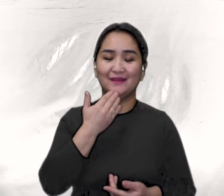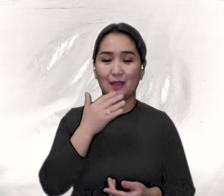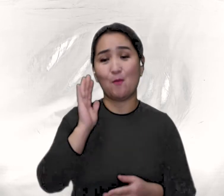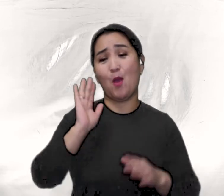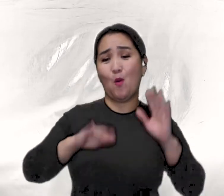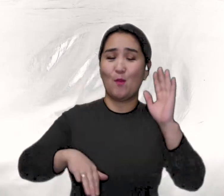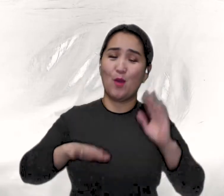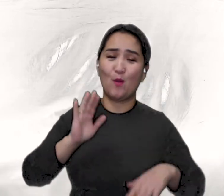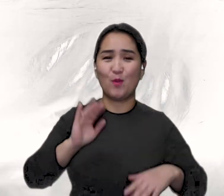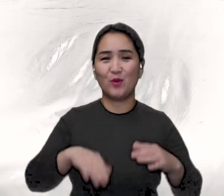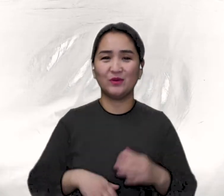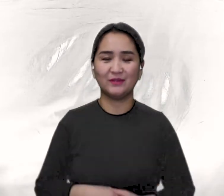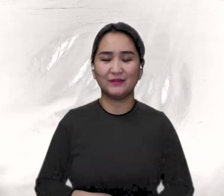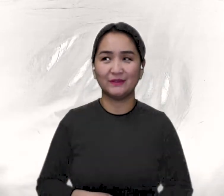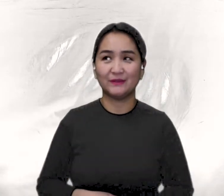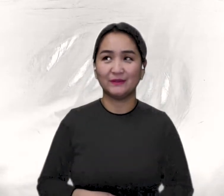Юу ч хэлмэ юм дээ.